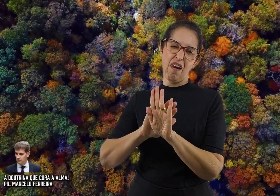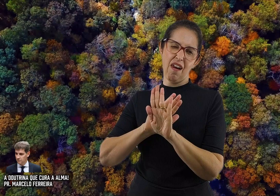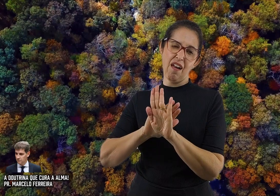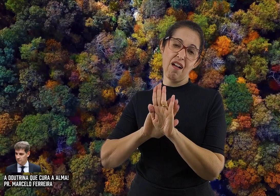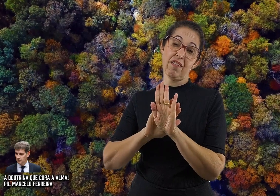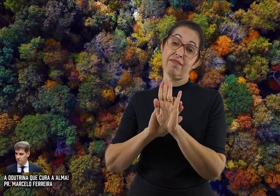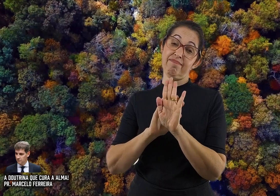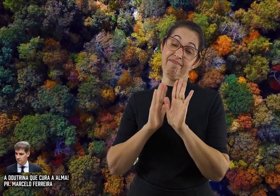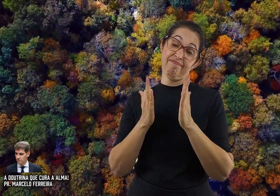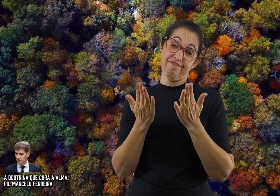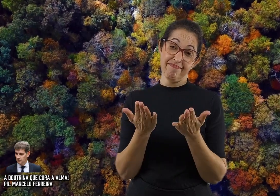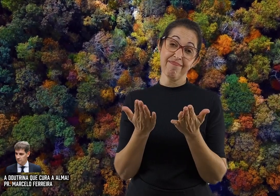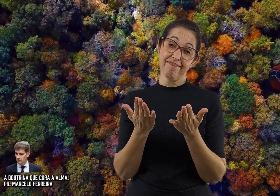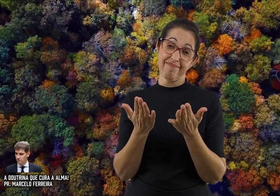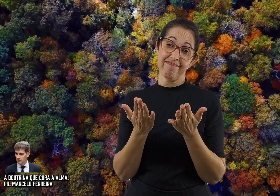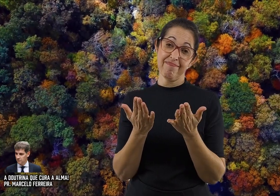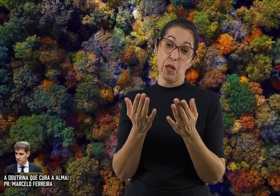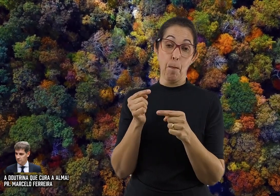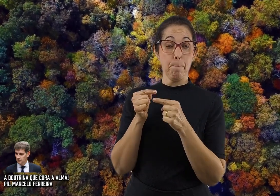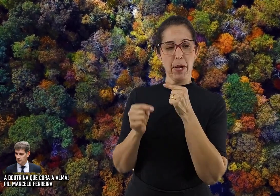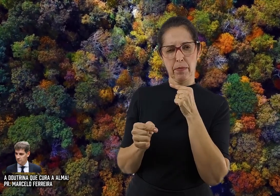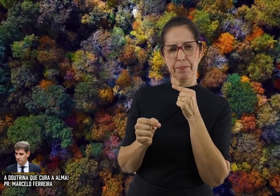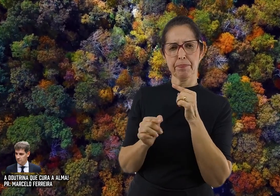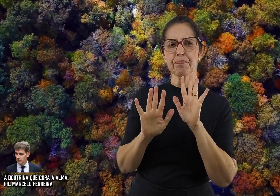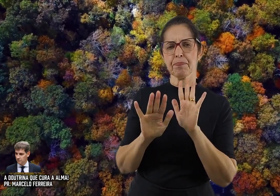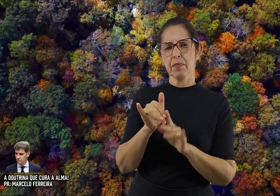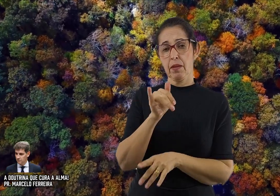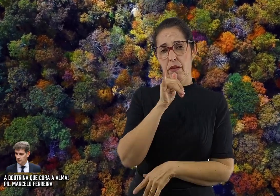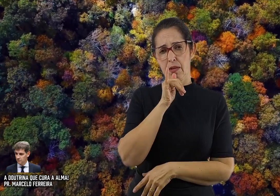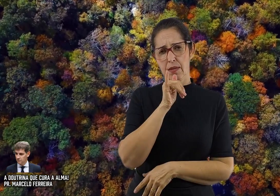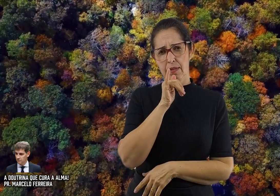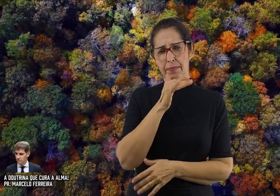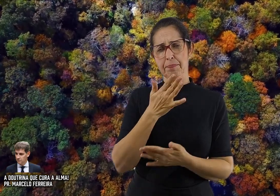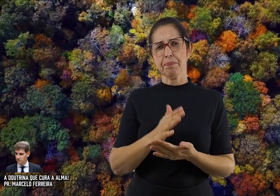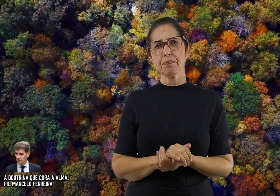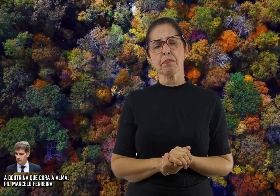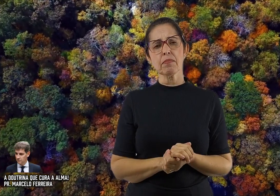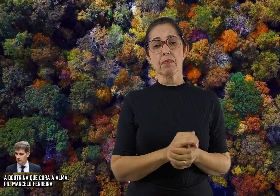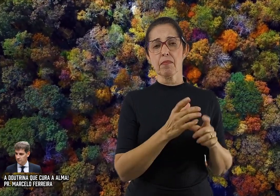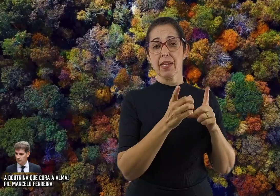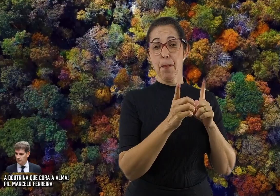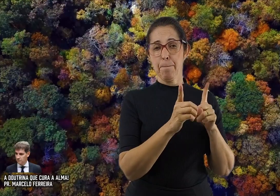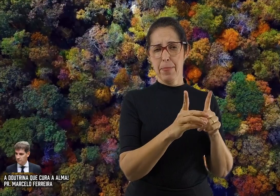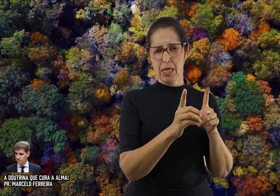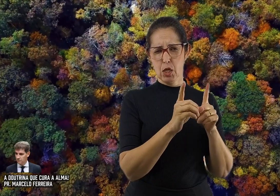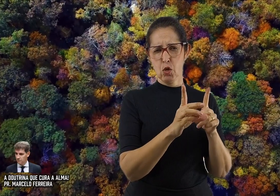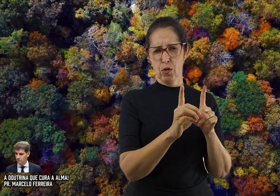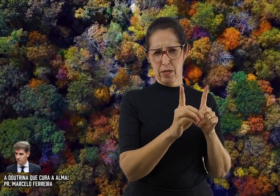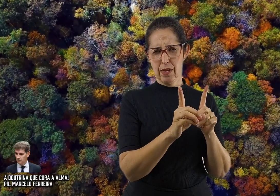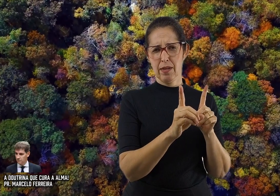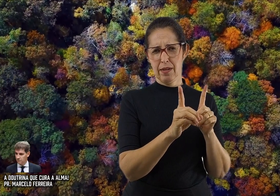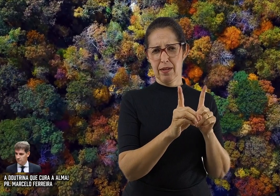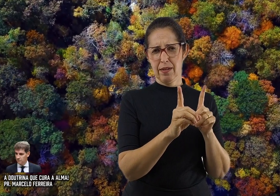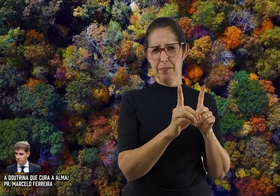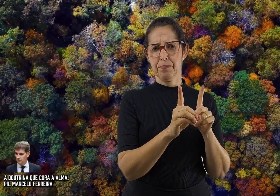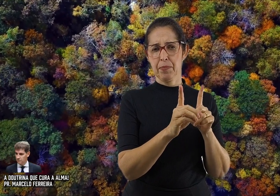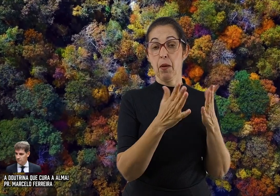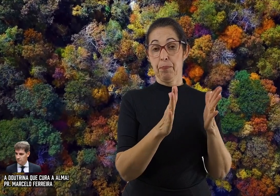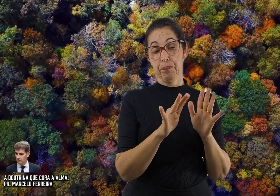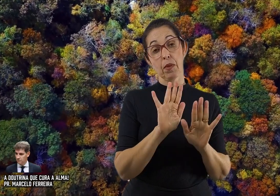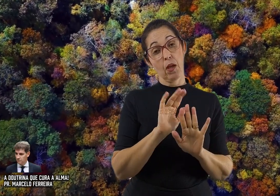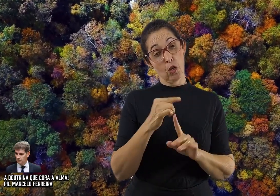vezes, ou ela vai realmente de encontro. Então, por exemplo, uma doutrina que diz assim: E quando aqui estamos ensinando, não há